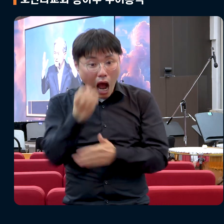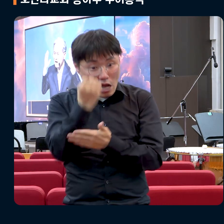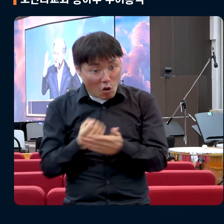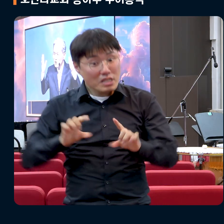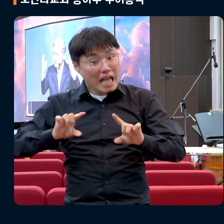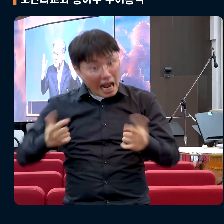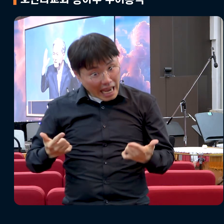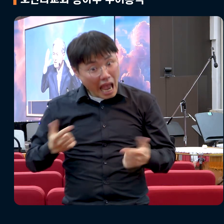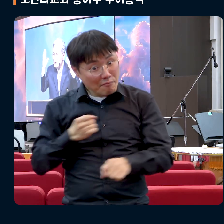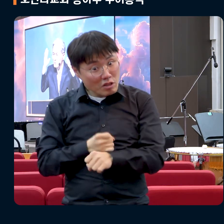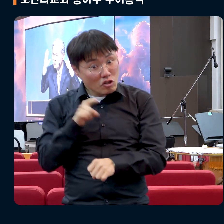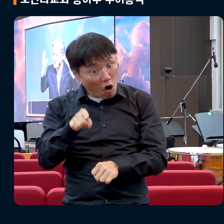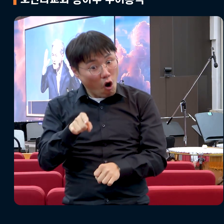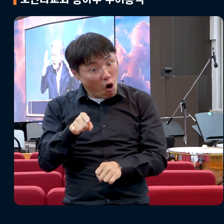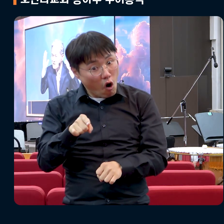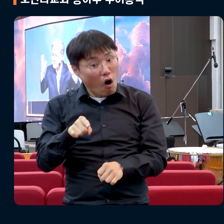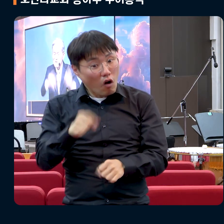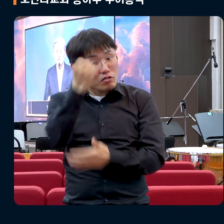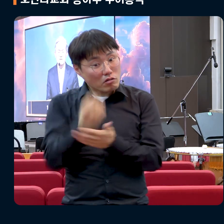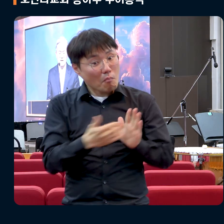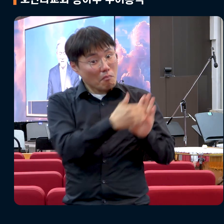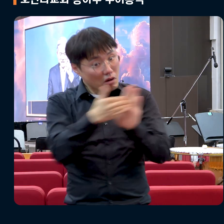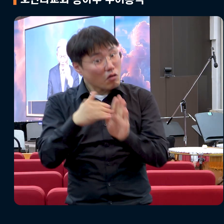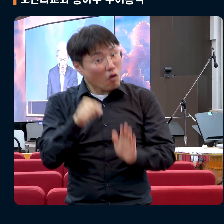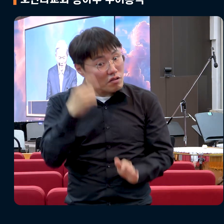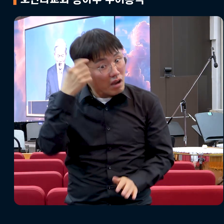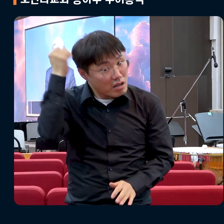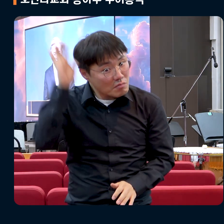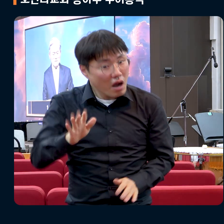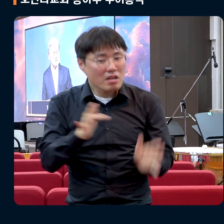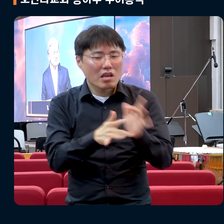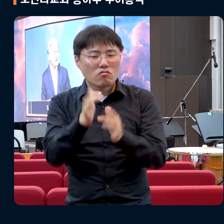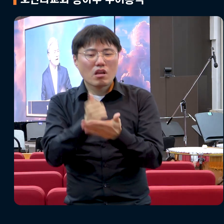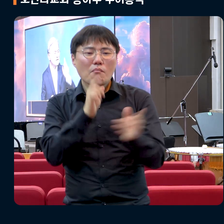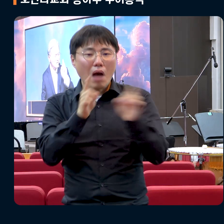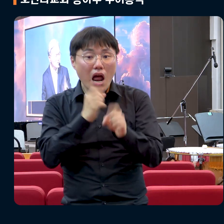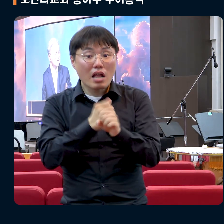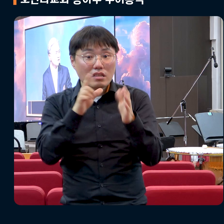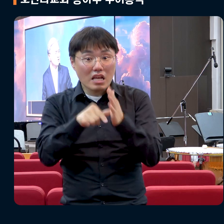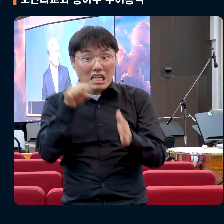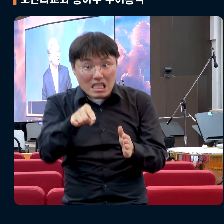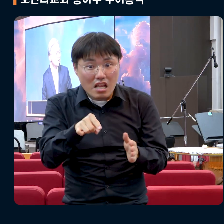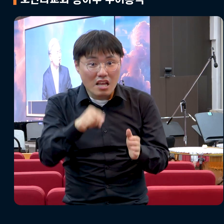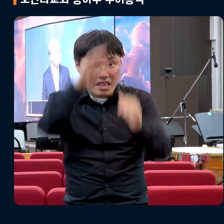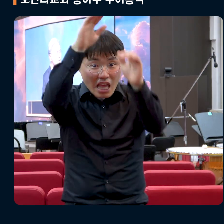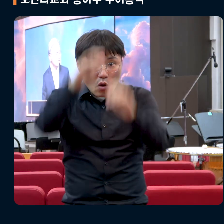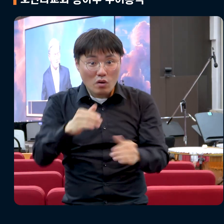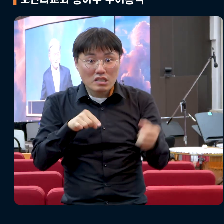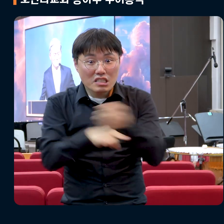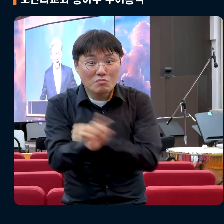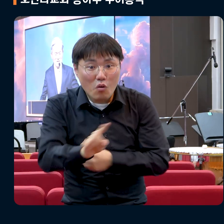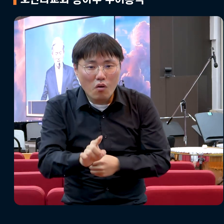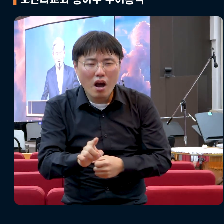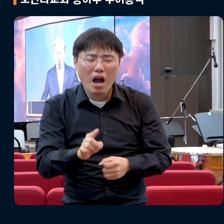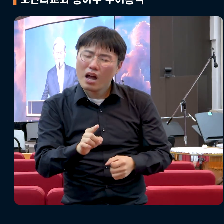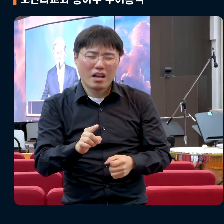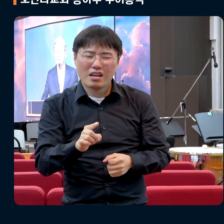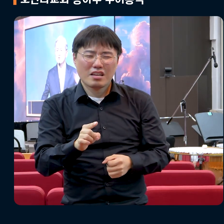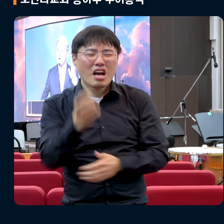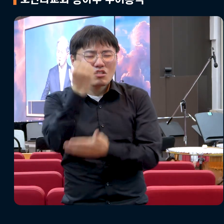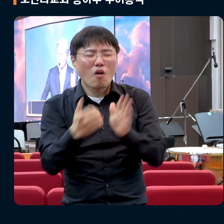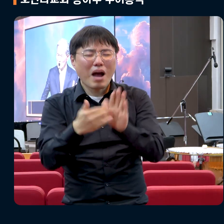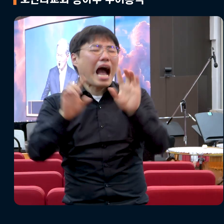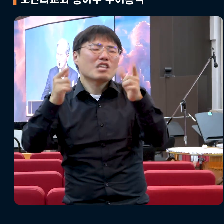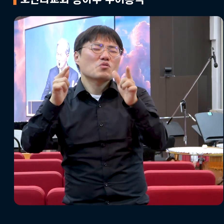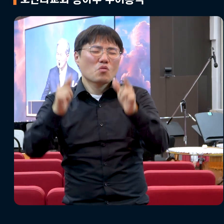생각하면서 썩지 않게 하는 것, 이것을 먼저 생각하지만 예수님께서 말씀하실 때 이때는요, 그것보다는